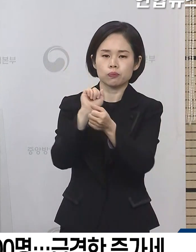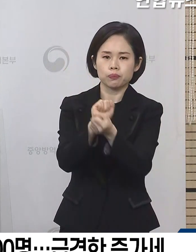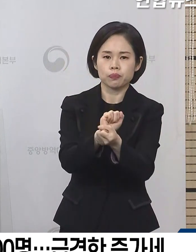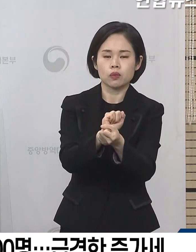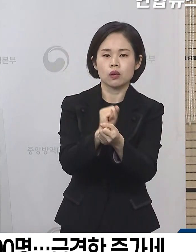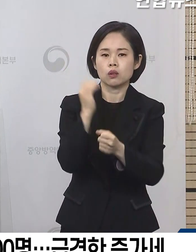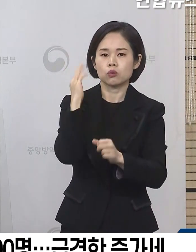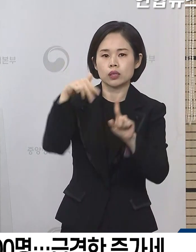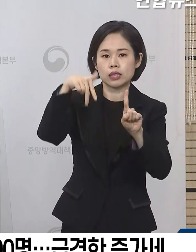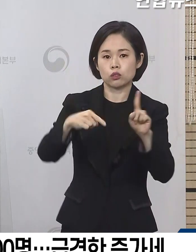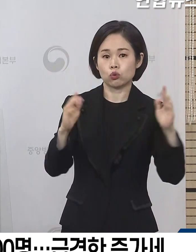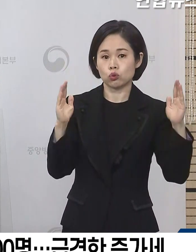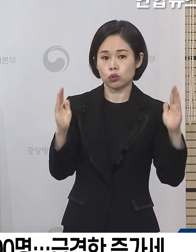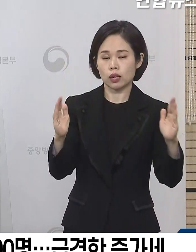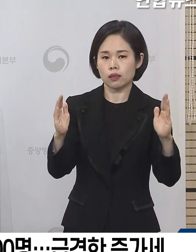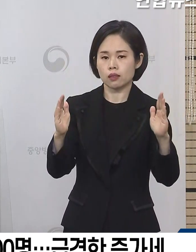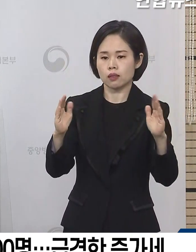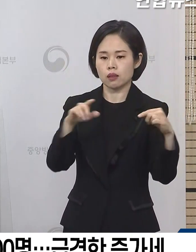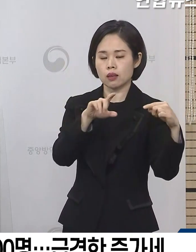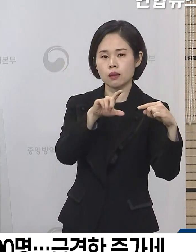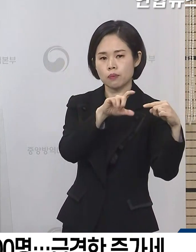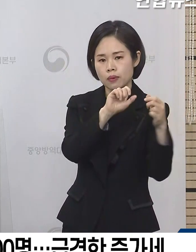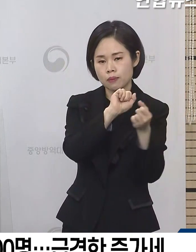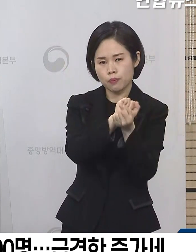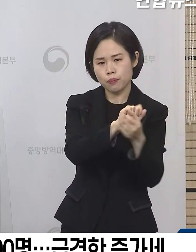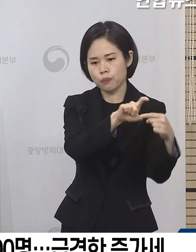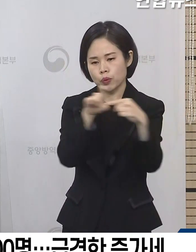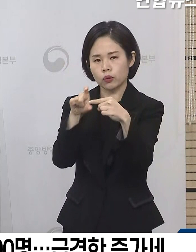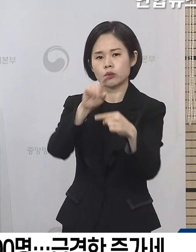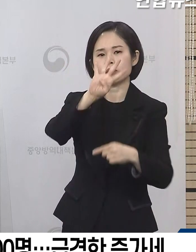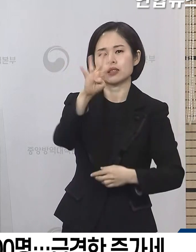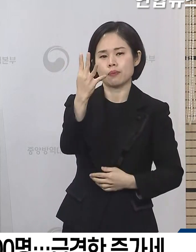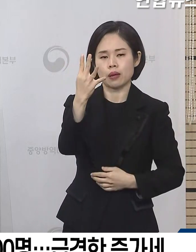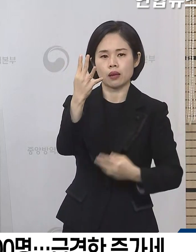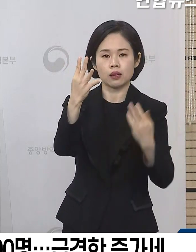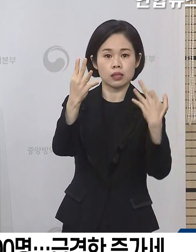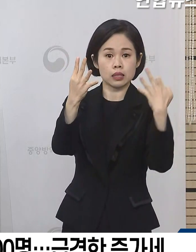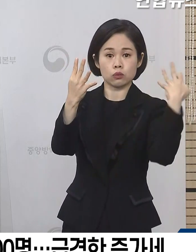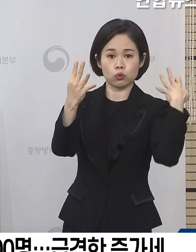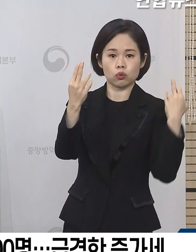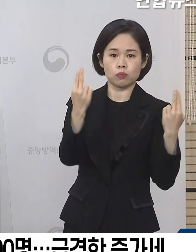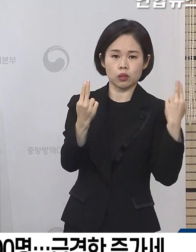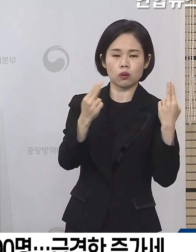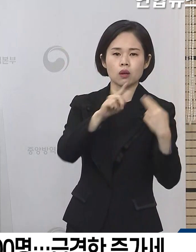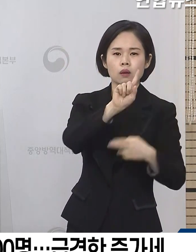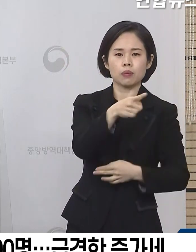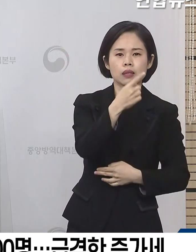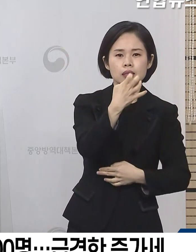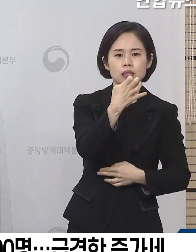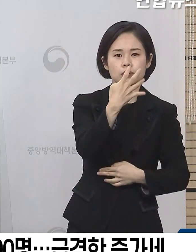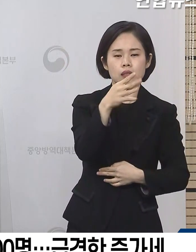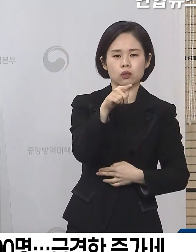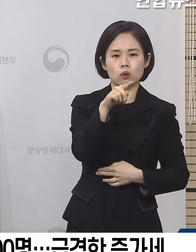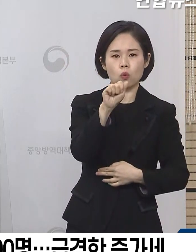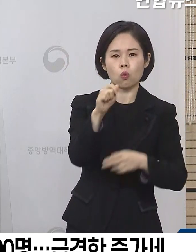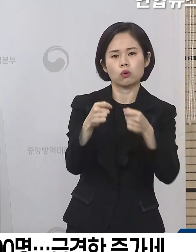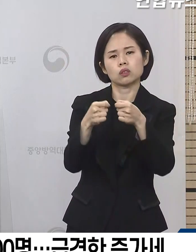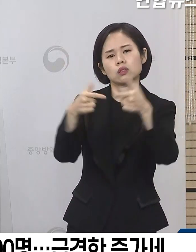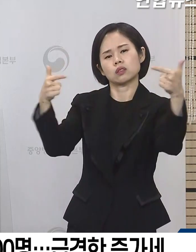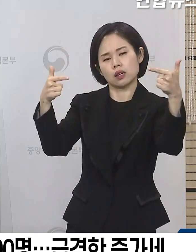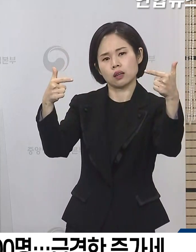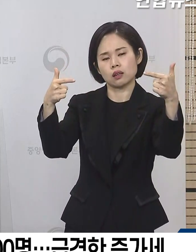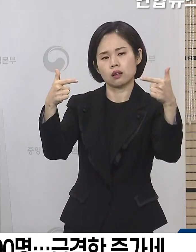최근 1주간 이들 평균 400 명으로 직전일 주보다 144.5 명의 증가하여